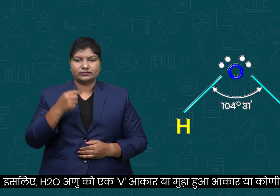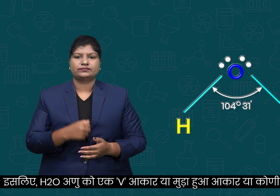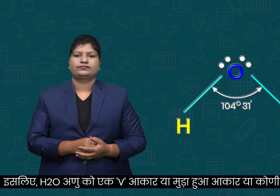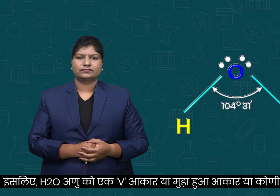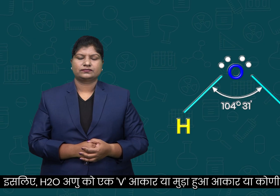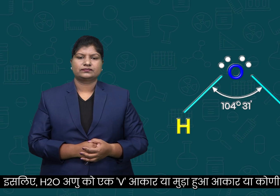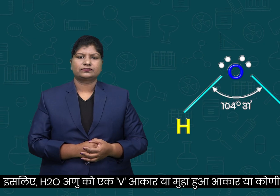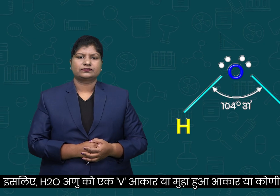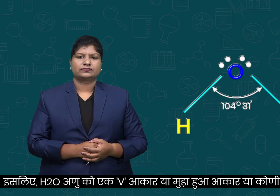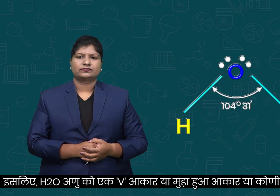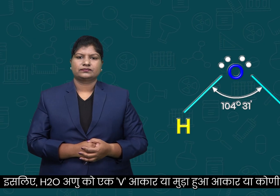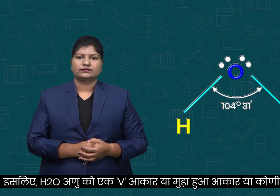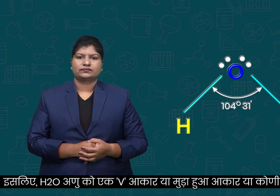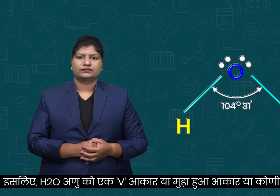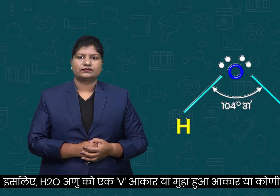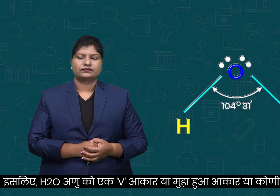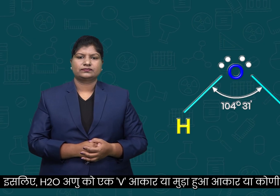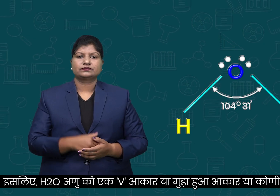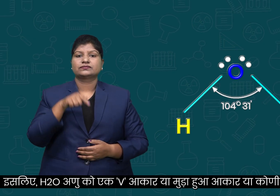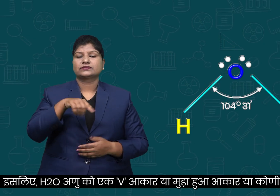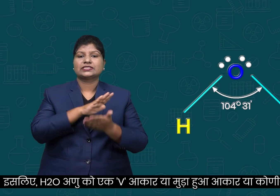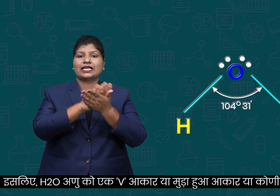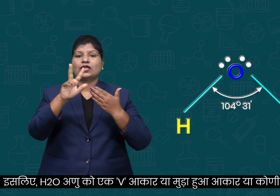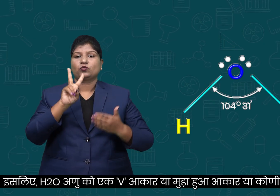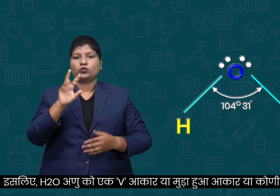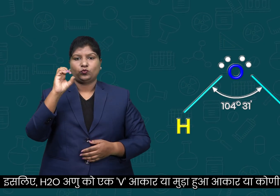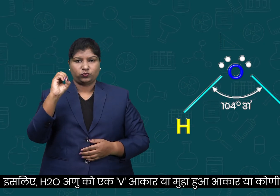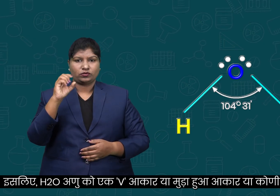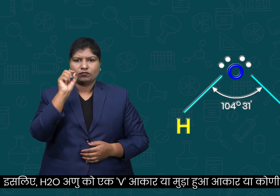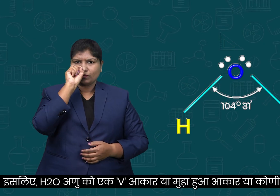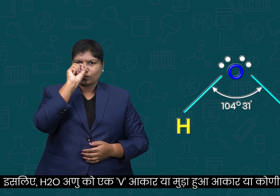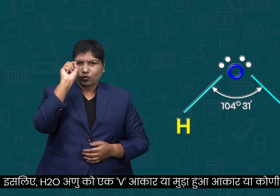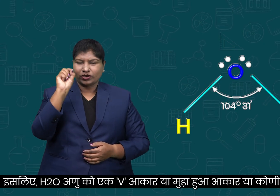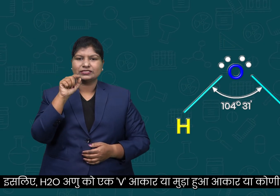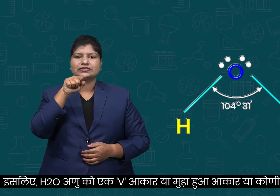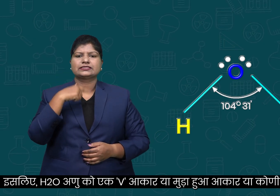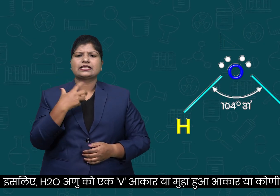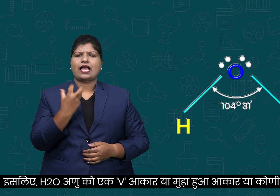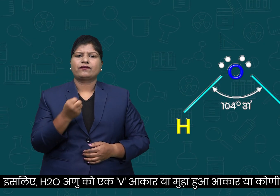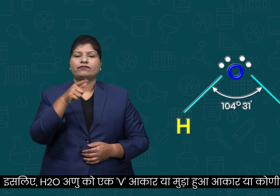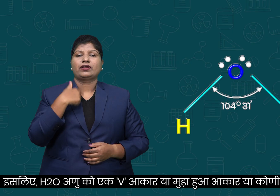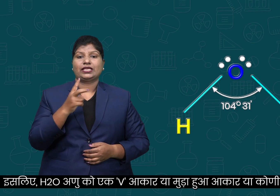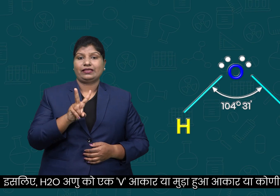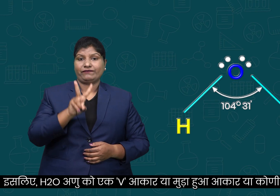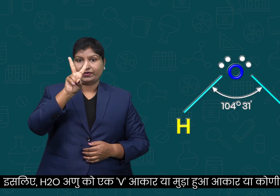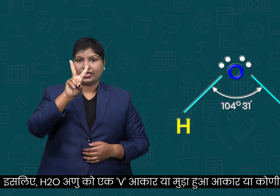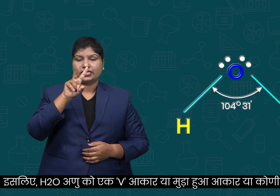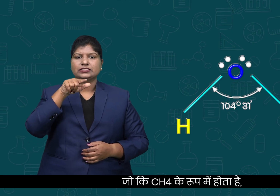H2O अणु को एक V आकार या मुड़ा हुआ आकार या कोणीय आकार मिलता है, जो